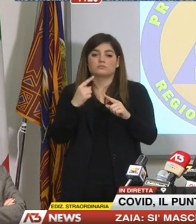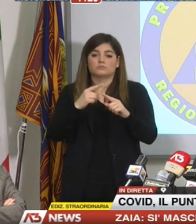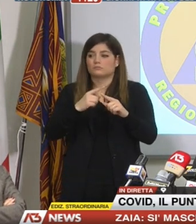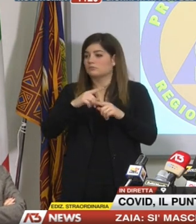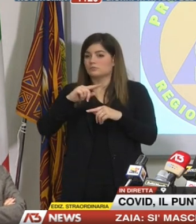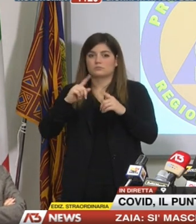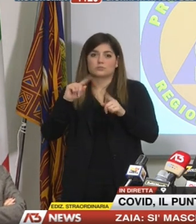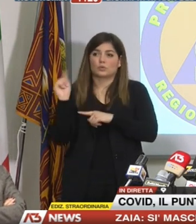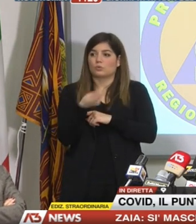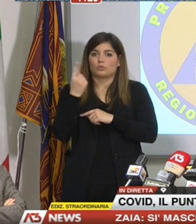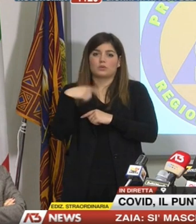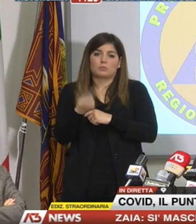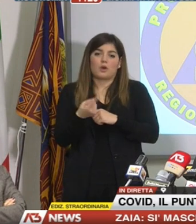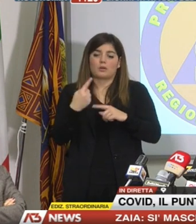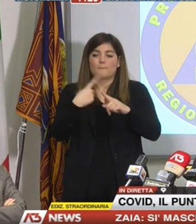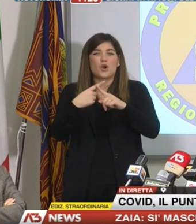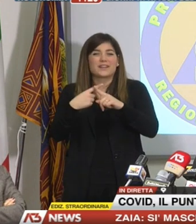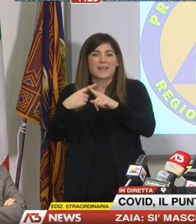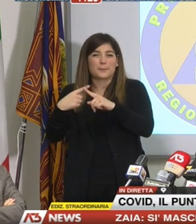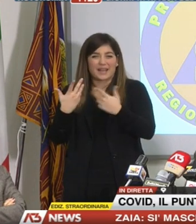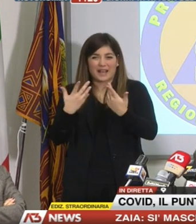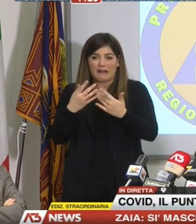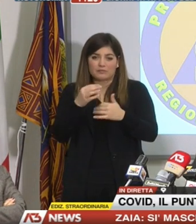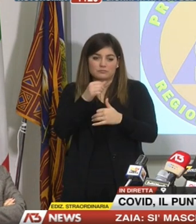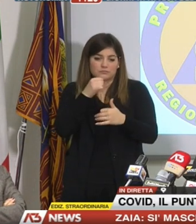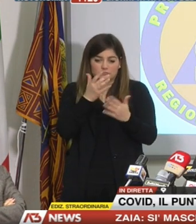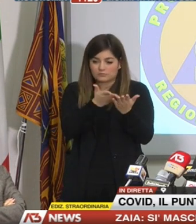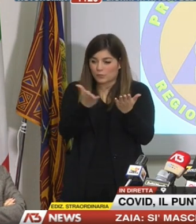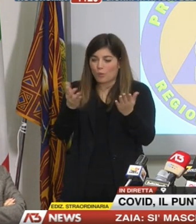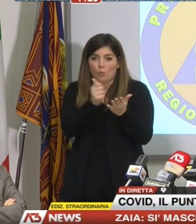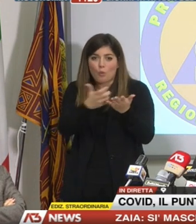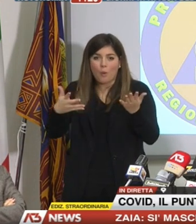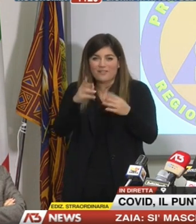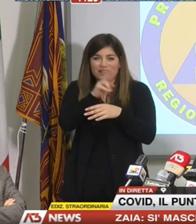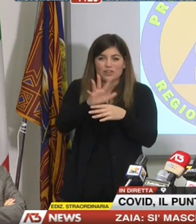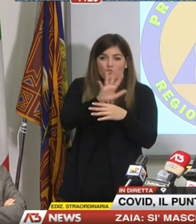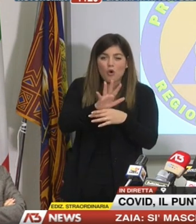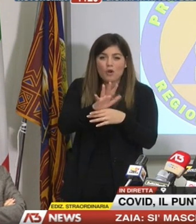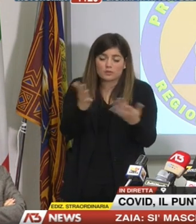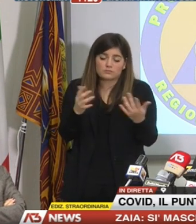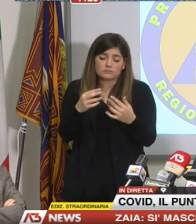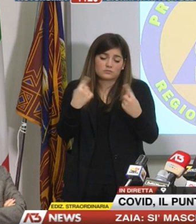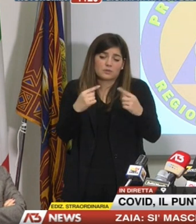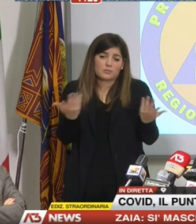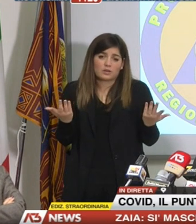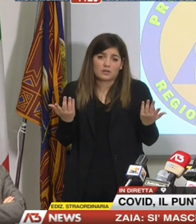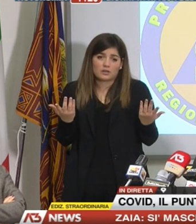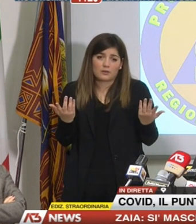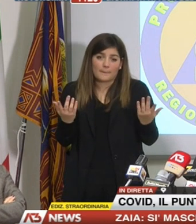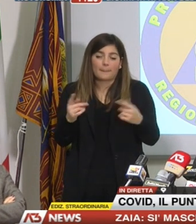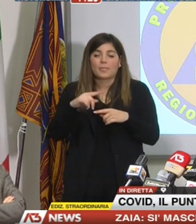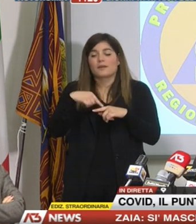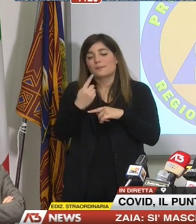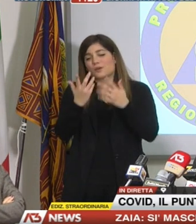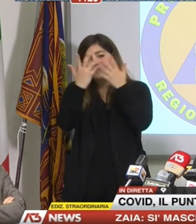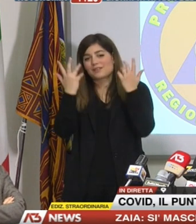1. Cioè, non è che se sono due giorni lo moltiplicherete per 2, cioè... Questa è la formula più banale, poi ce ne sono altre 100.000